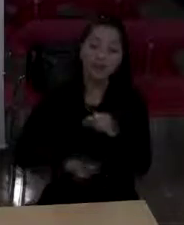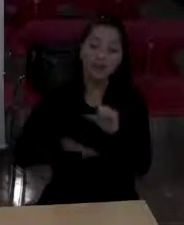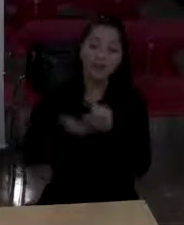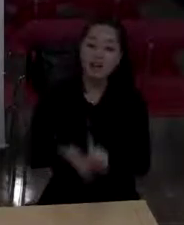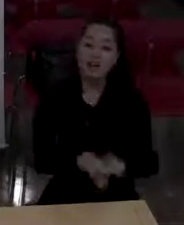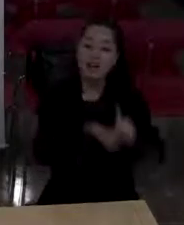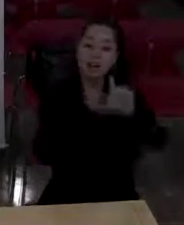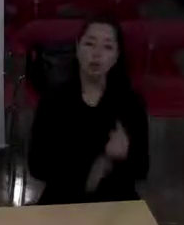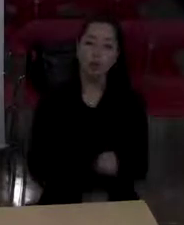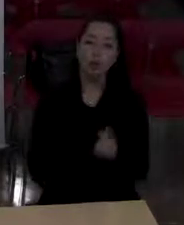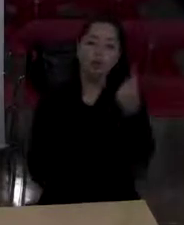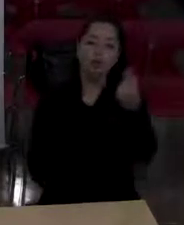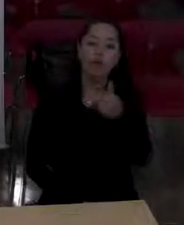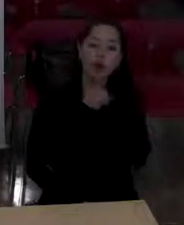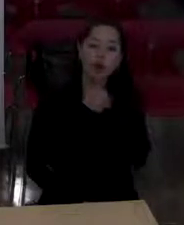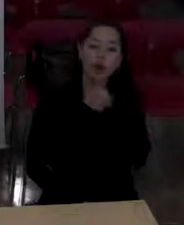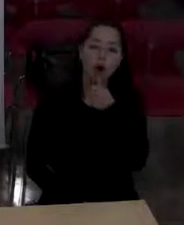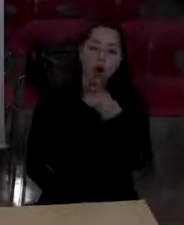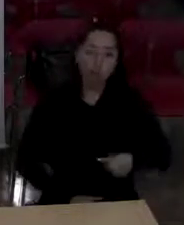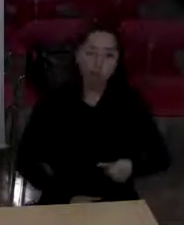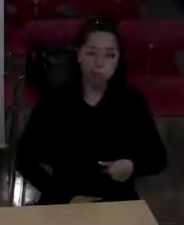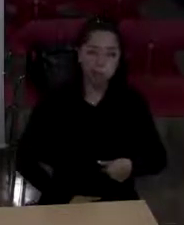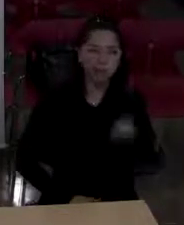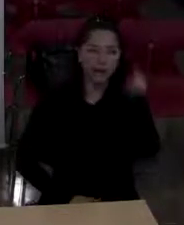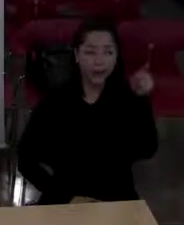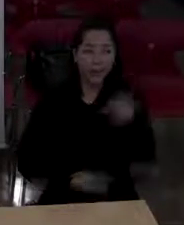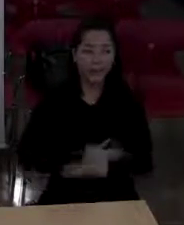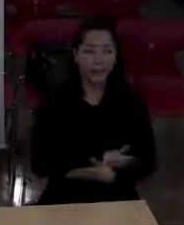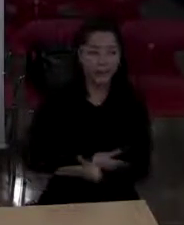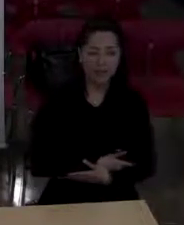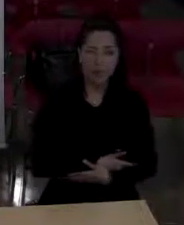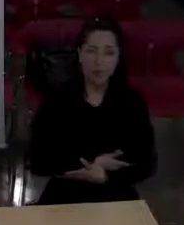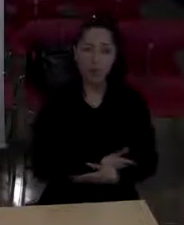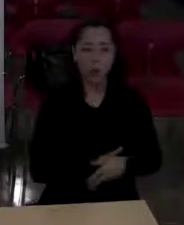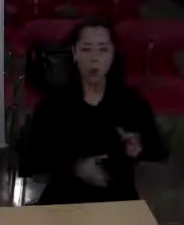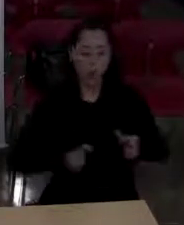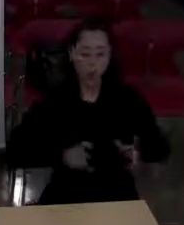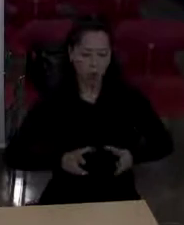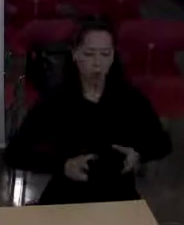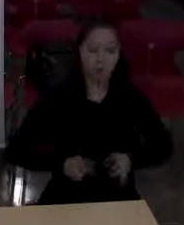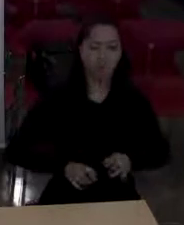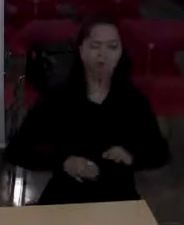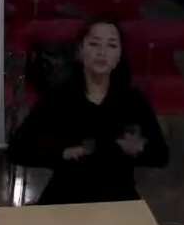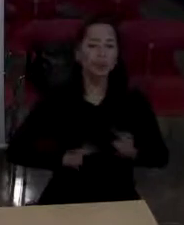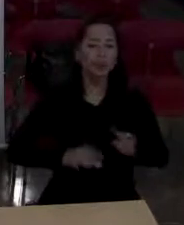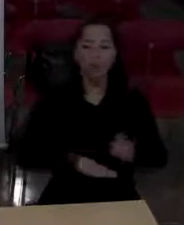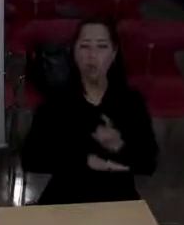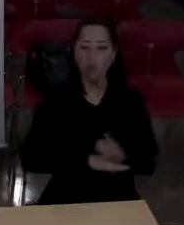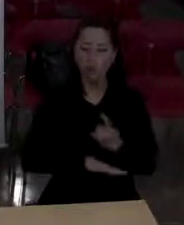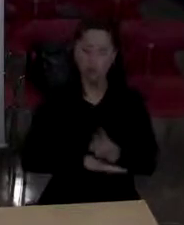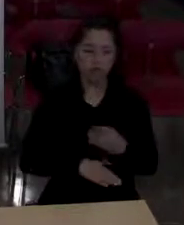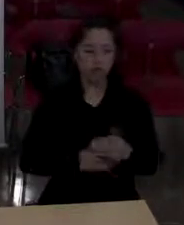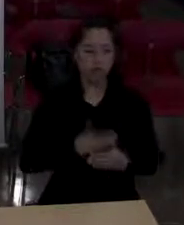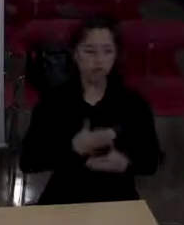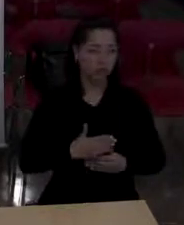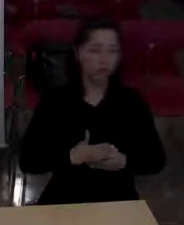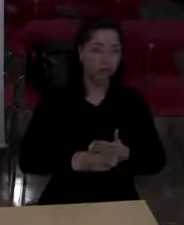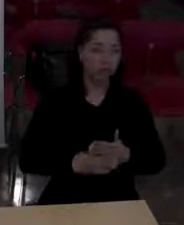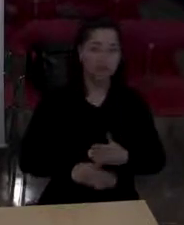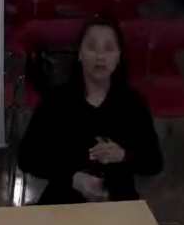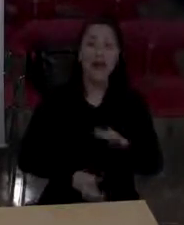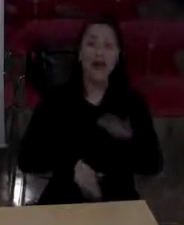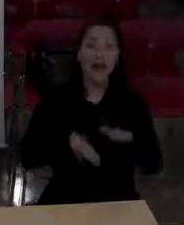y el feto lo bebe con mucho entusiasmo. Así se entrena en el proceso de tragar. A veces no logra la perfección y le entra